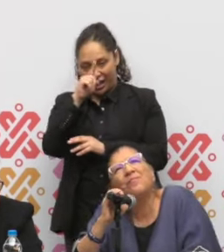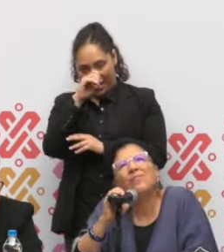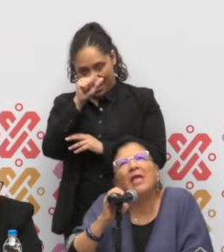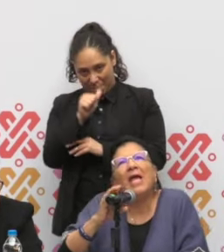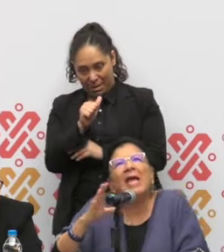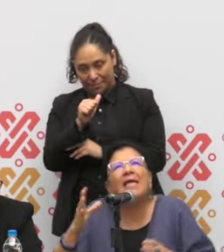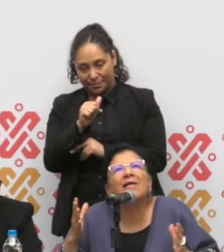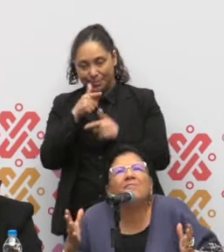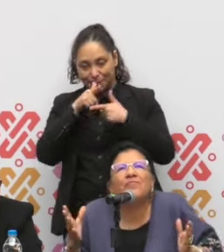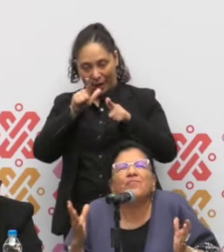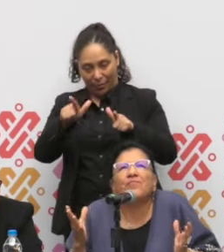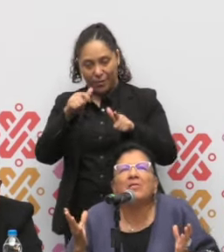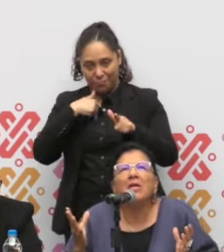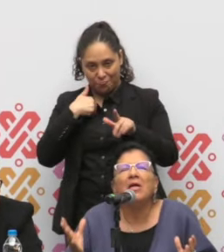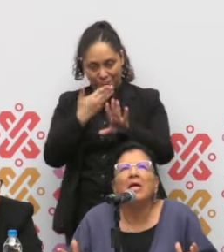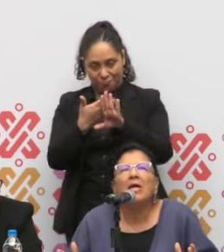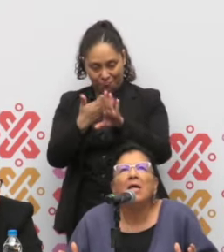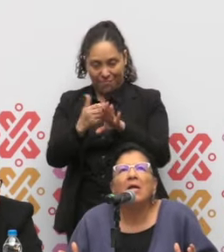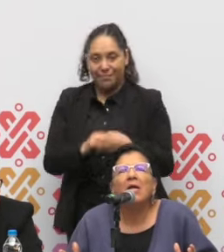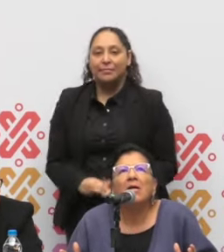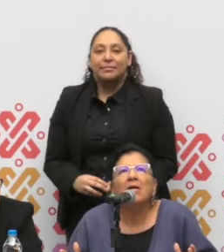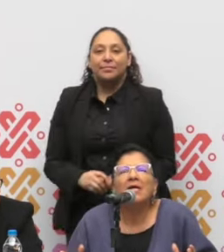Entonces,